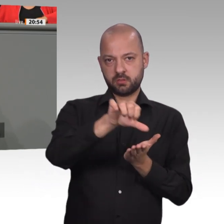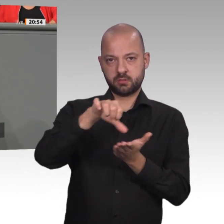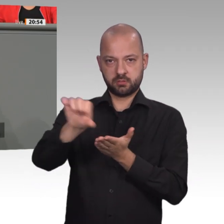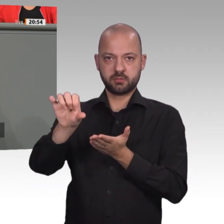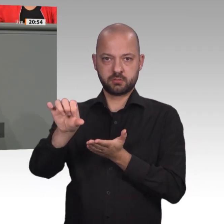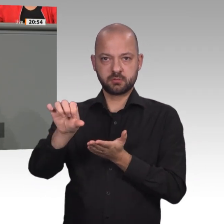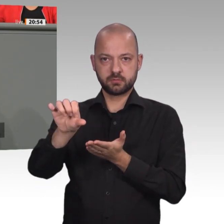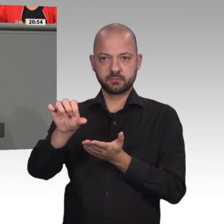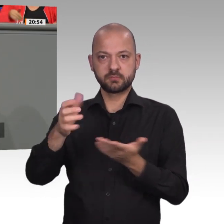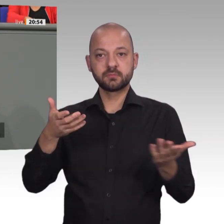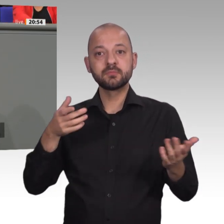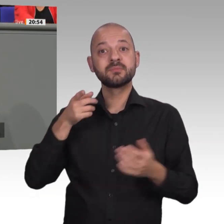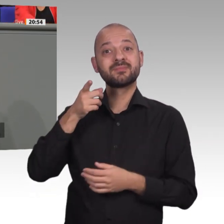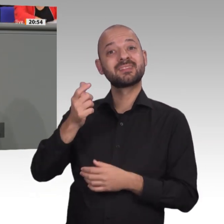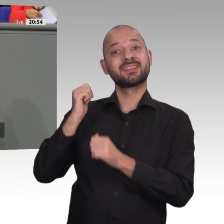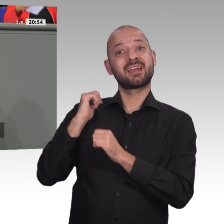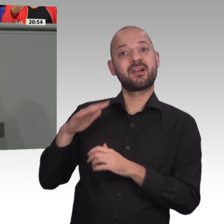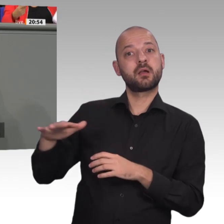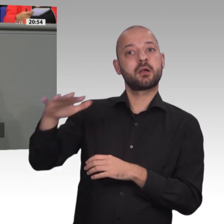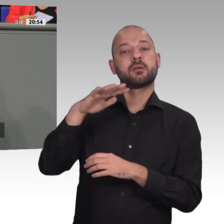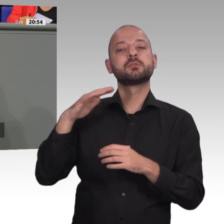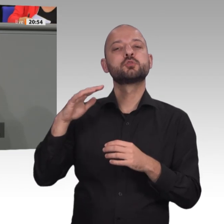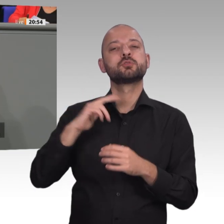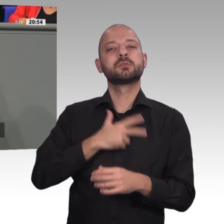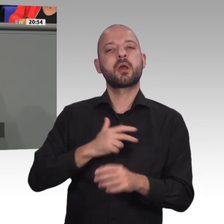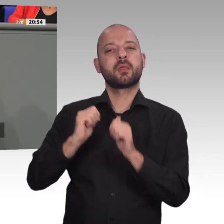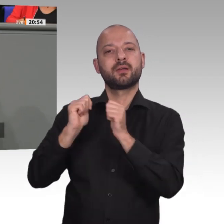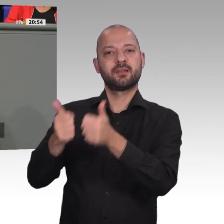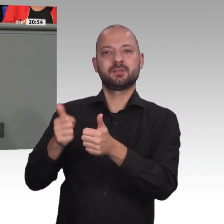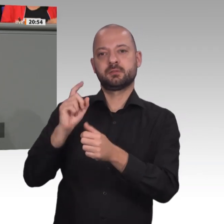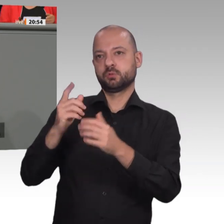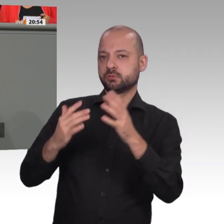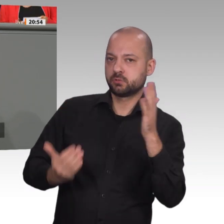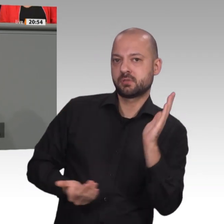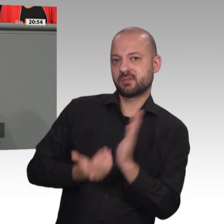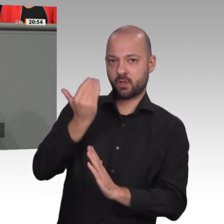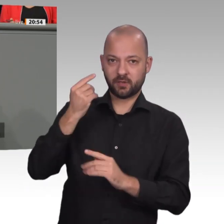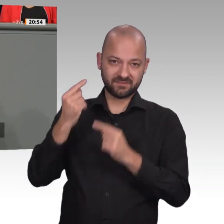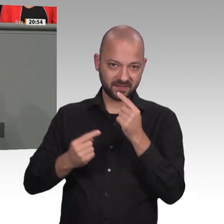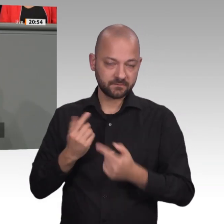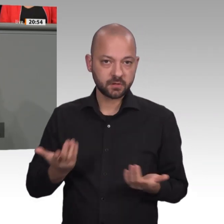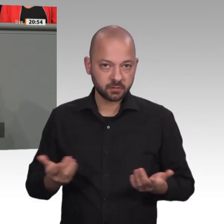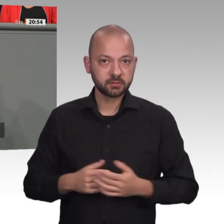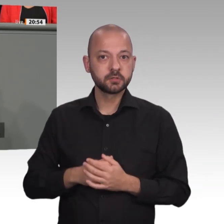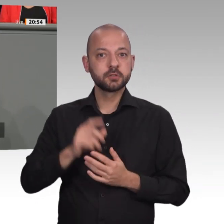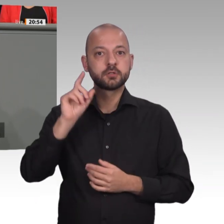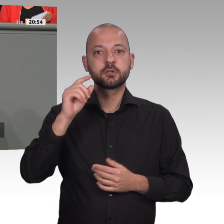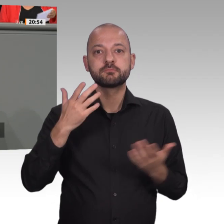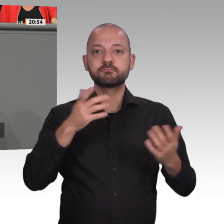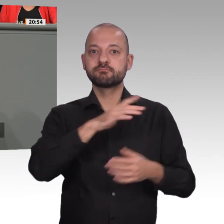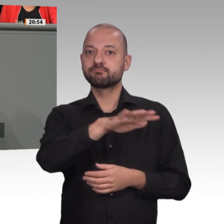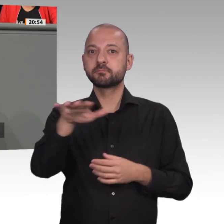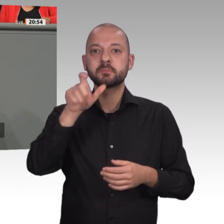aufkommen können, muss ihnen ihr Bedarf für den Lebensunterhalt zu Beginn dieses Monats in voller Höhe zur Verfügung stellen. Das wird jetzt durch einen